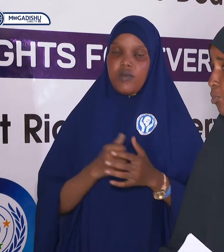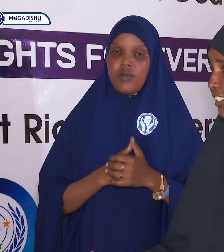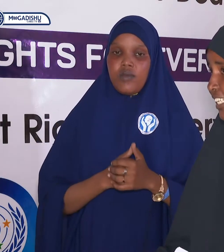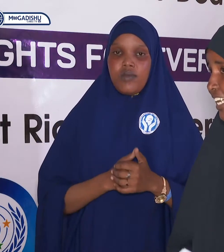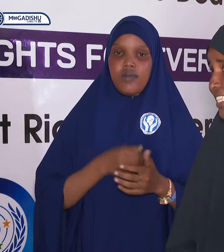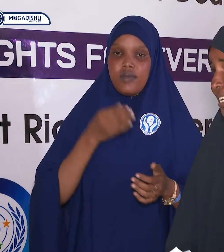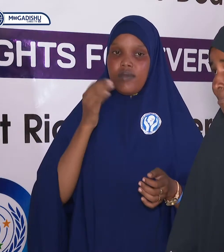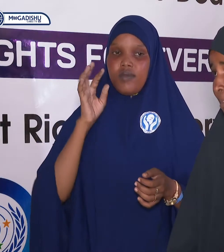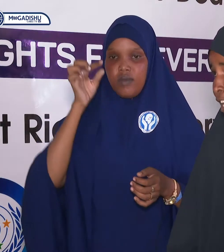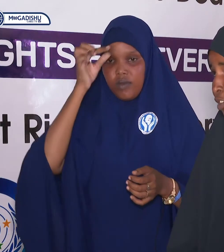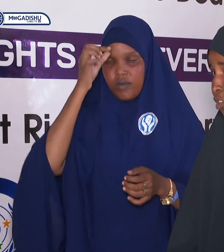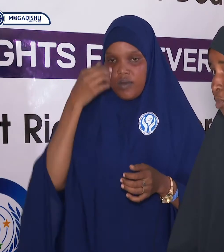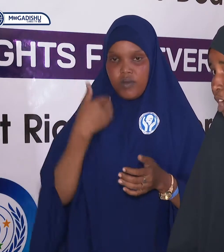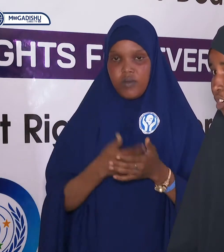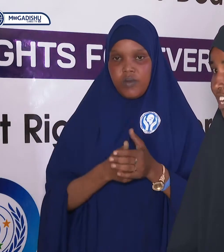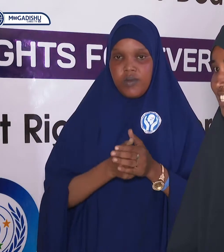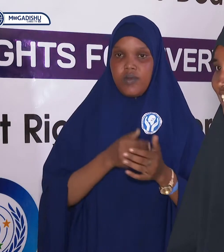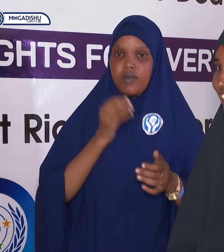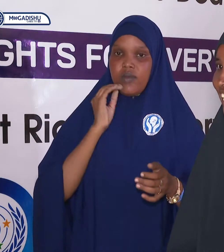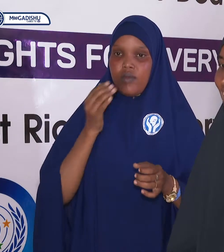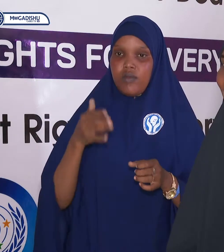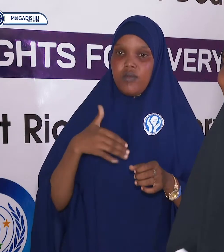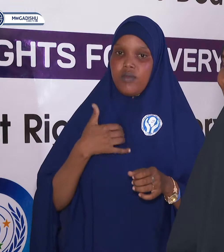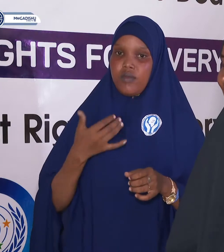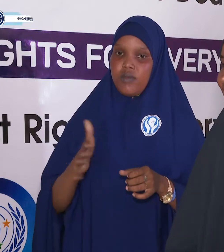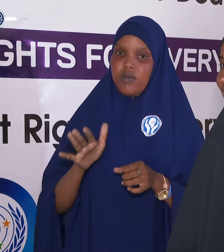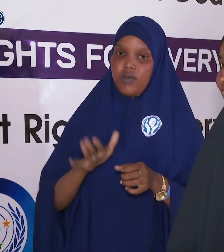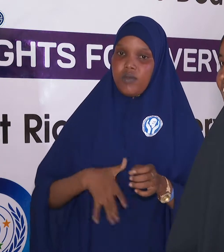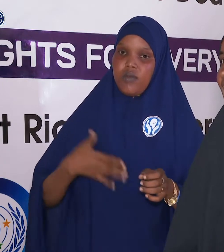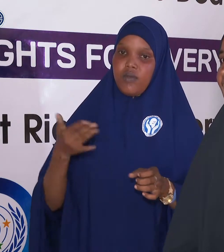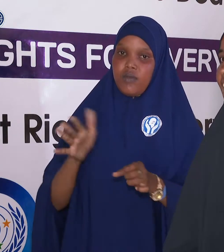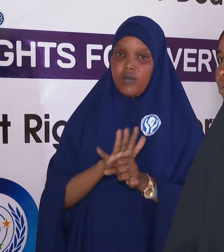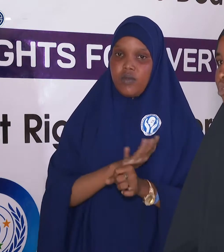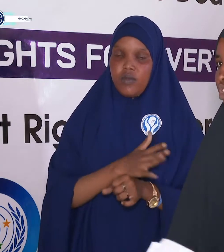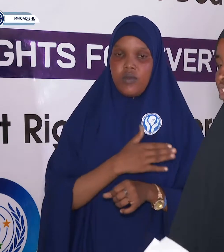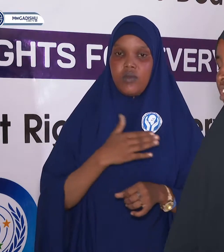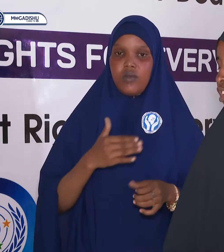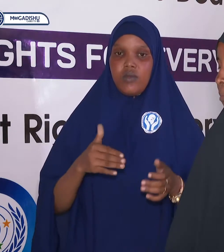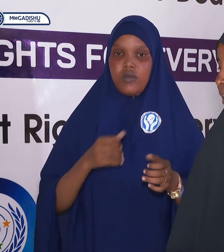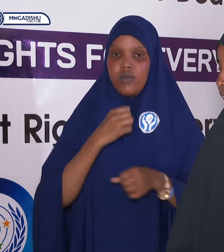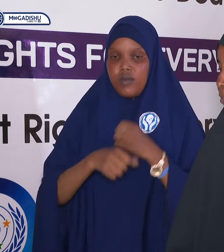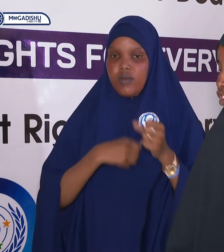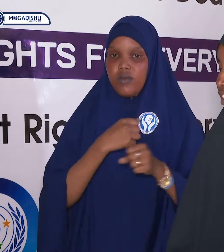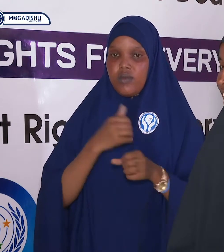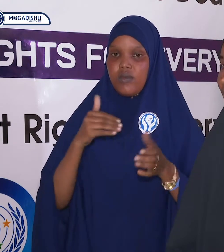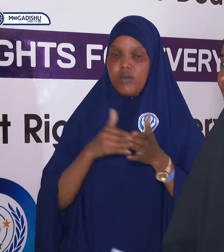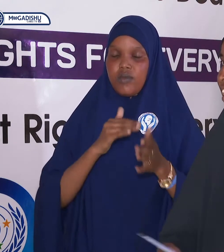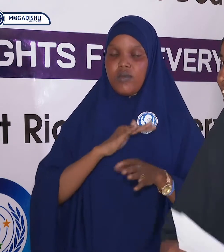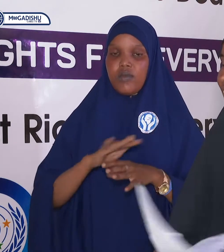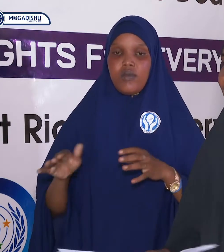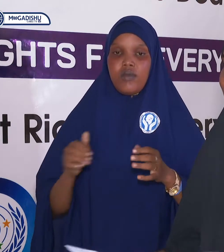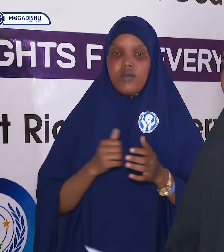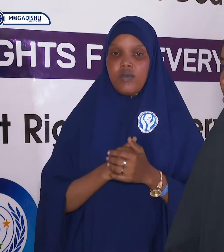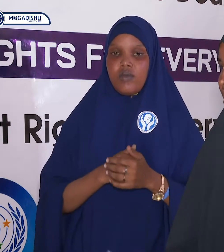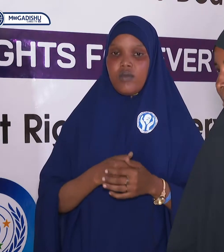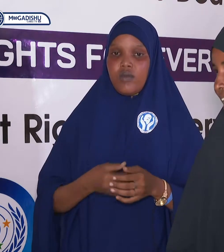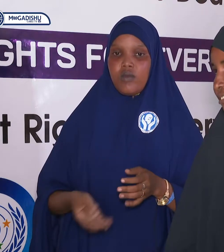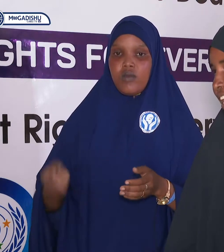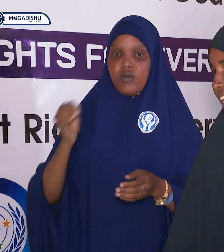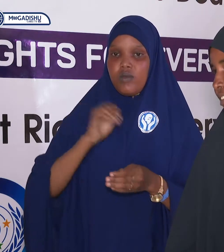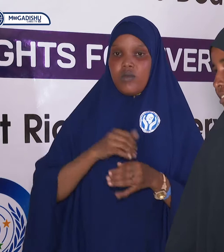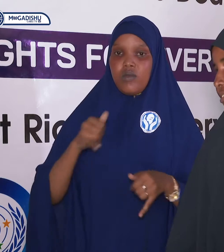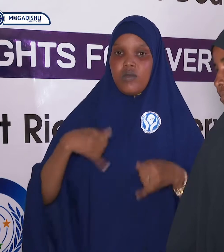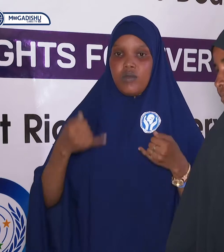loo buuxiyo dadkaas dhan baahiyooda waxaan go'aansanay in aanan da'da xadidin ee aan kusoo kordhino barnaamijyo da'yada kala gedisan oo